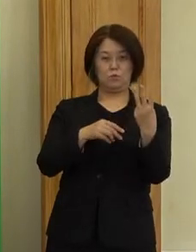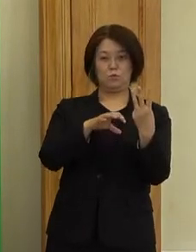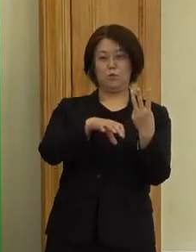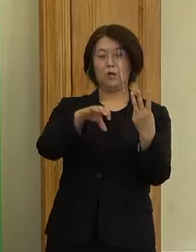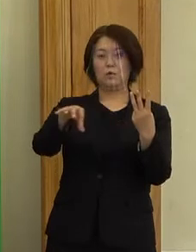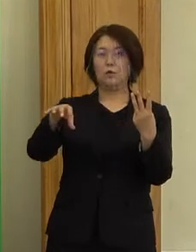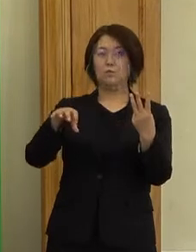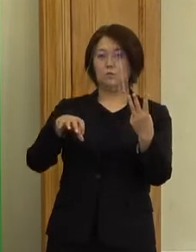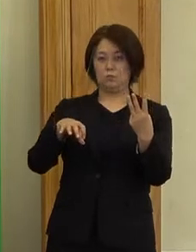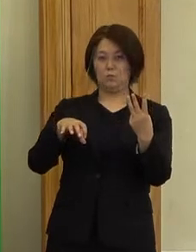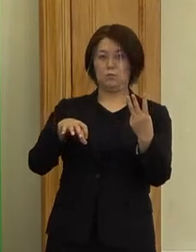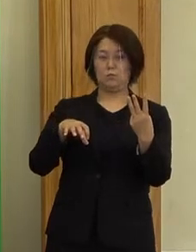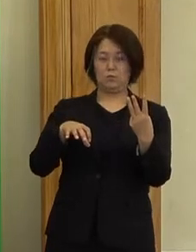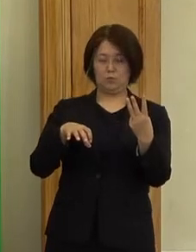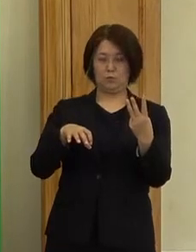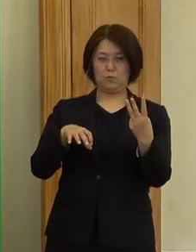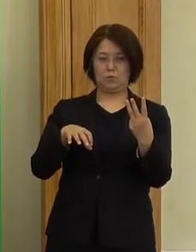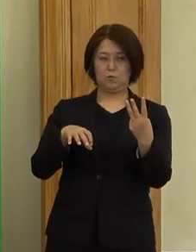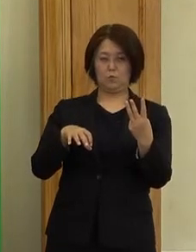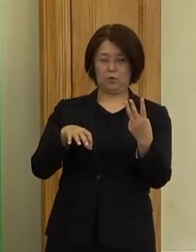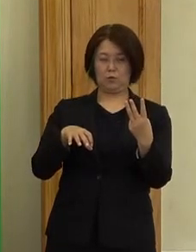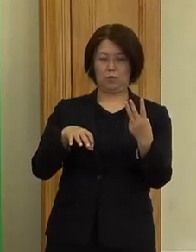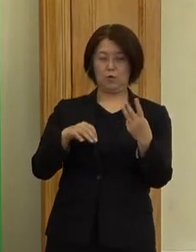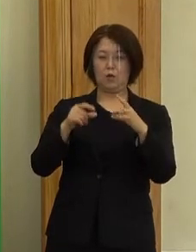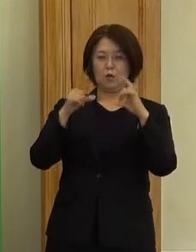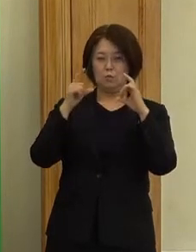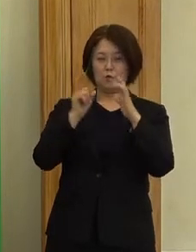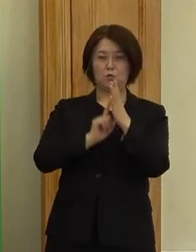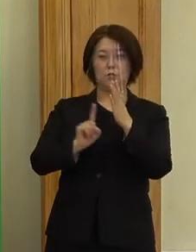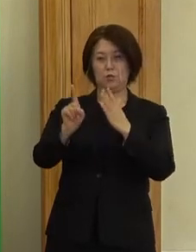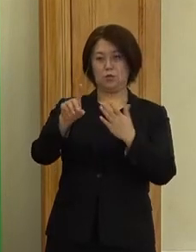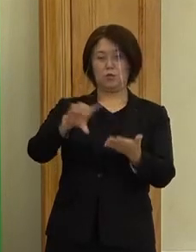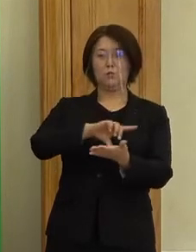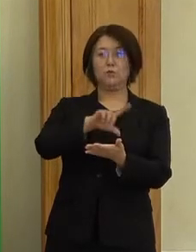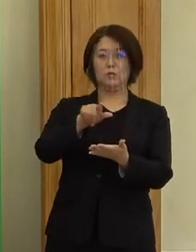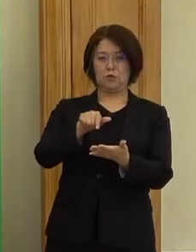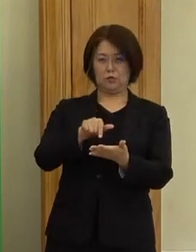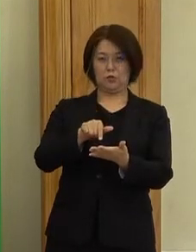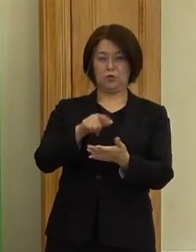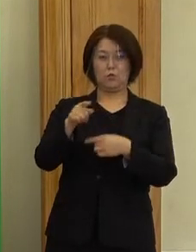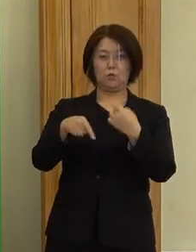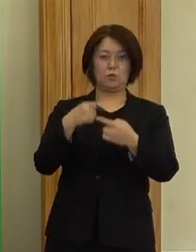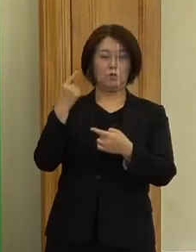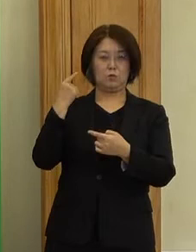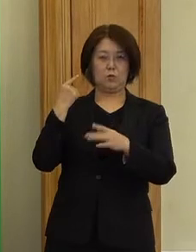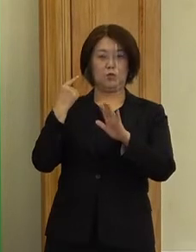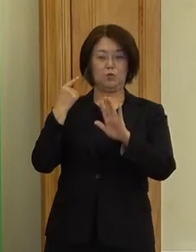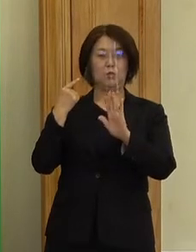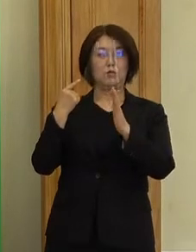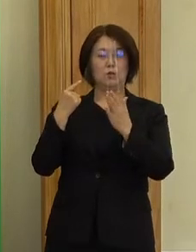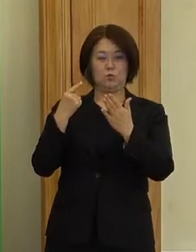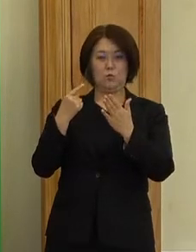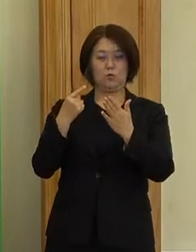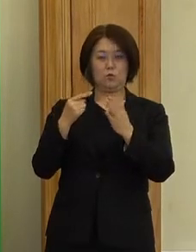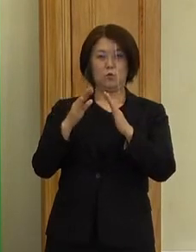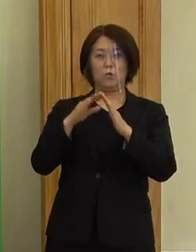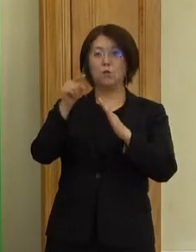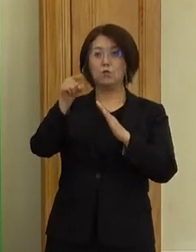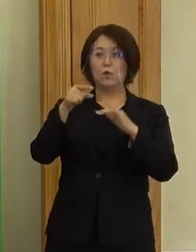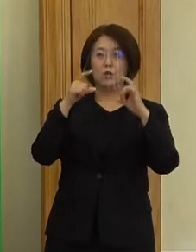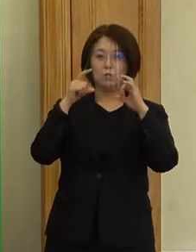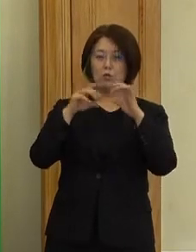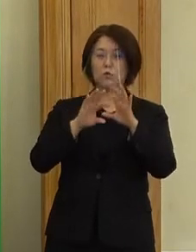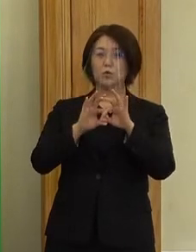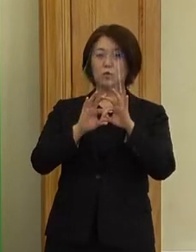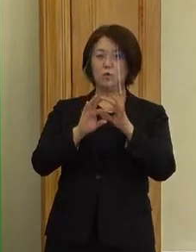聞いております。この屋外でのマスク、脱マスク論ということに関しては、今、富山県、あるいは知事としては、どう進